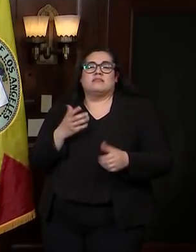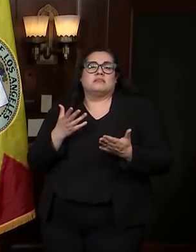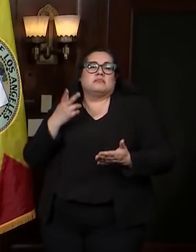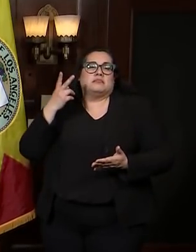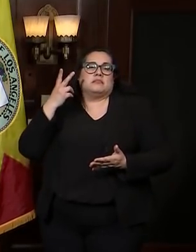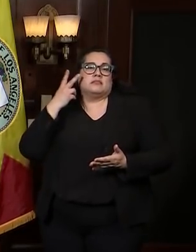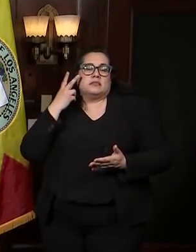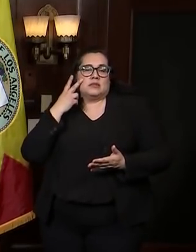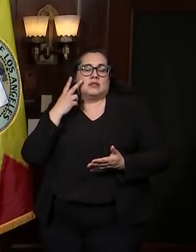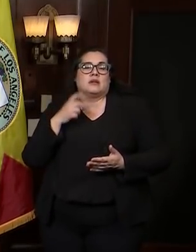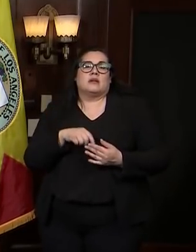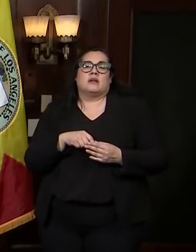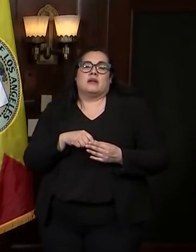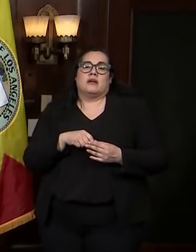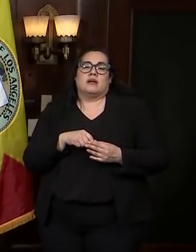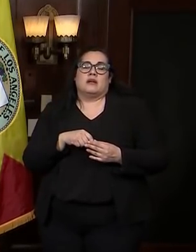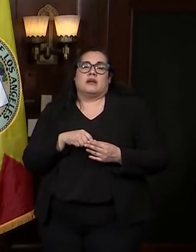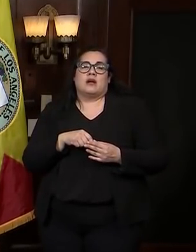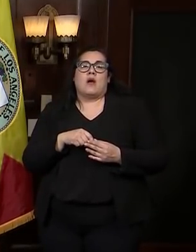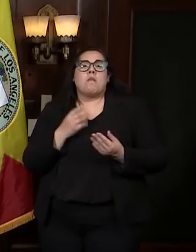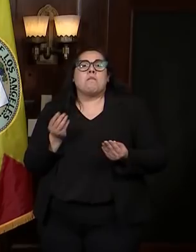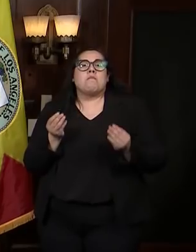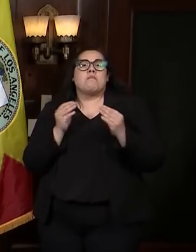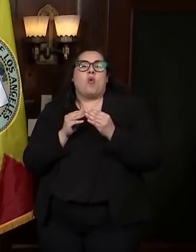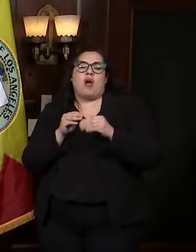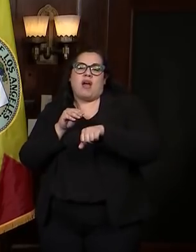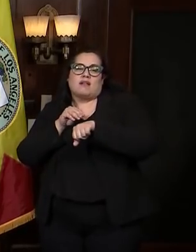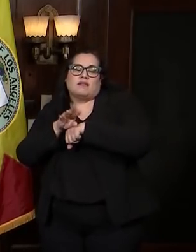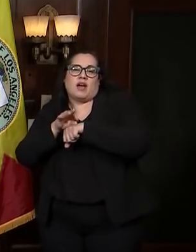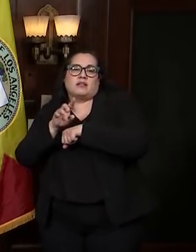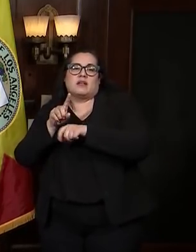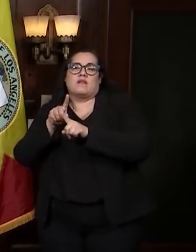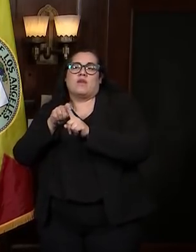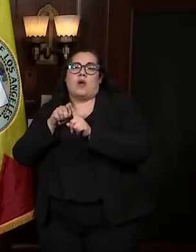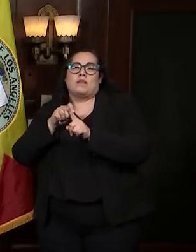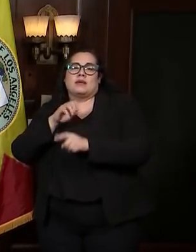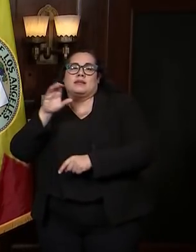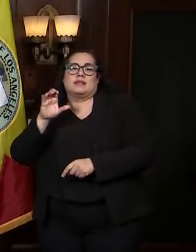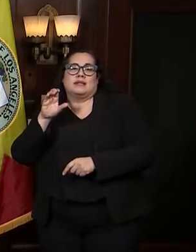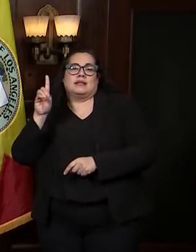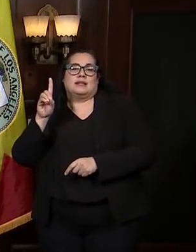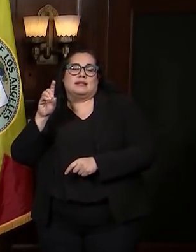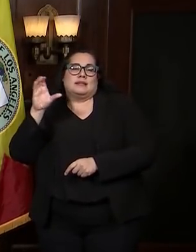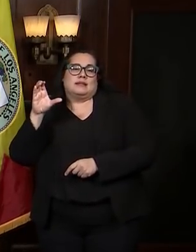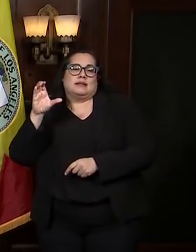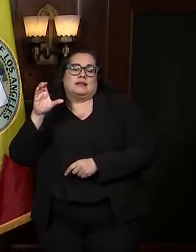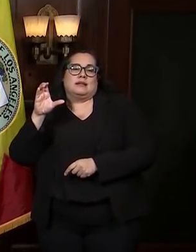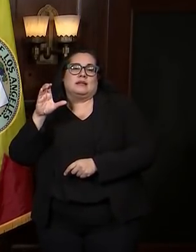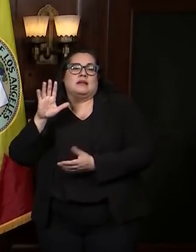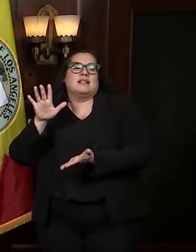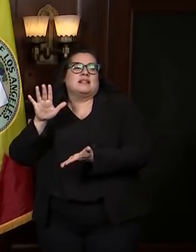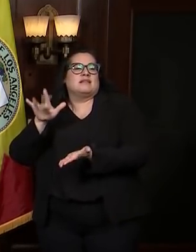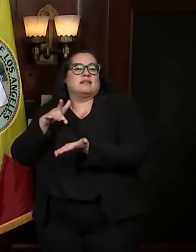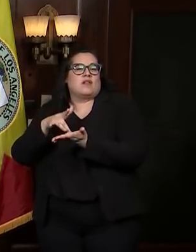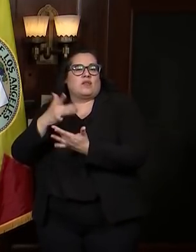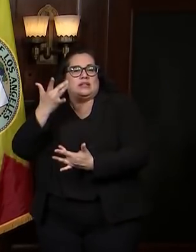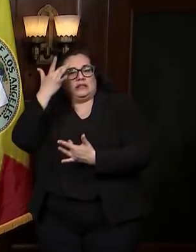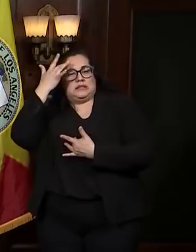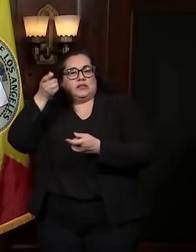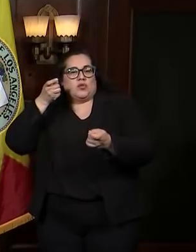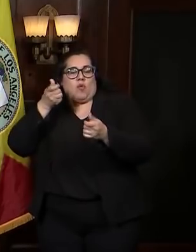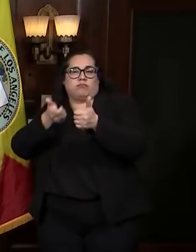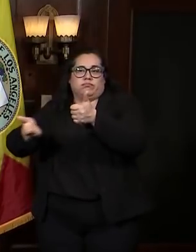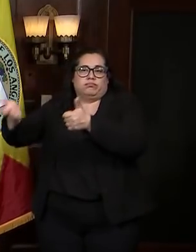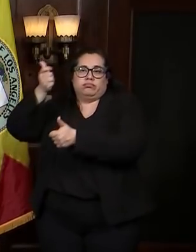ver más aviso del centro CDC, el nivel